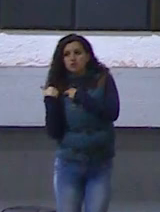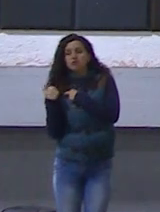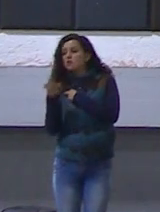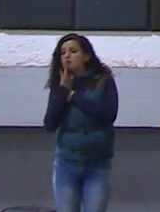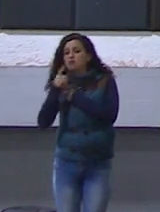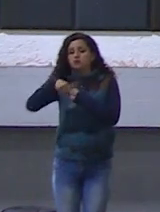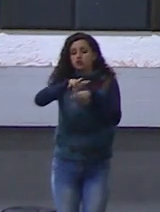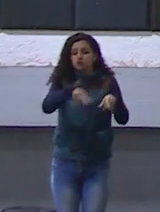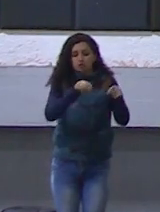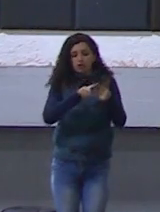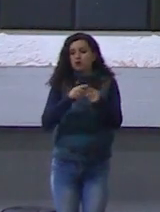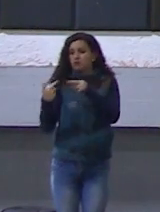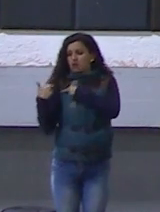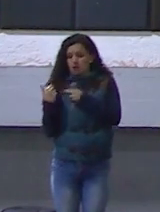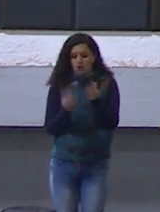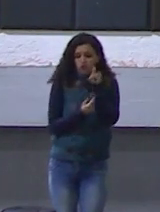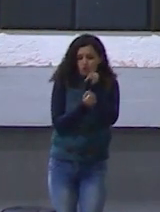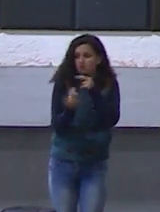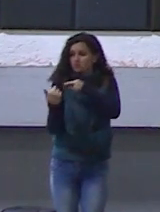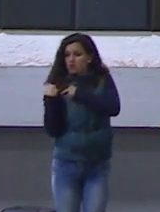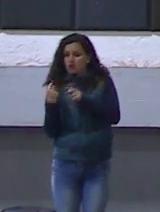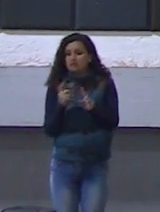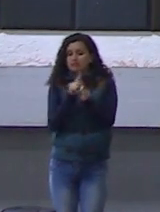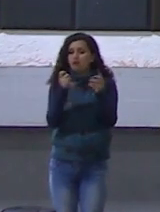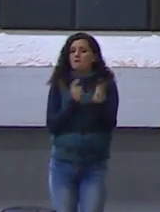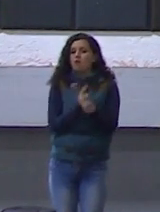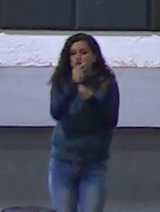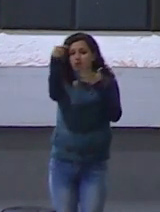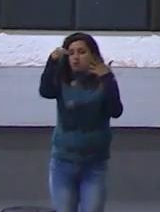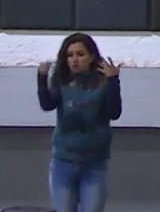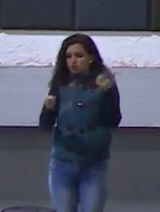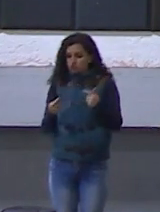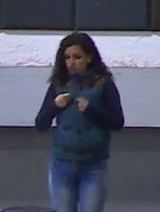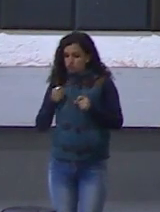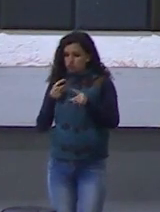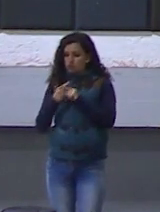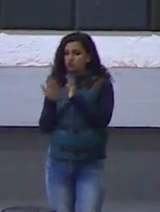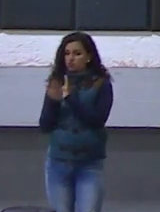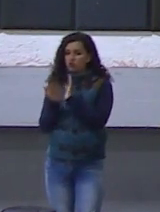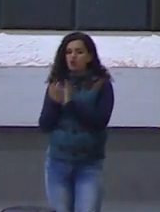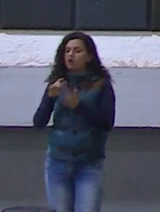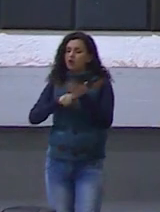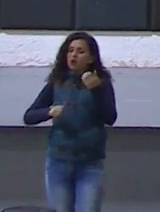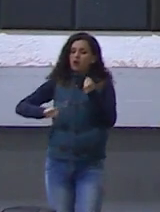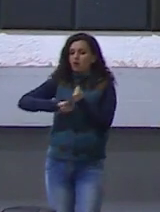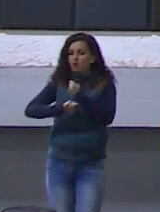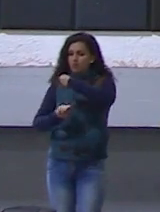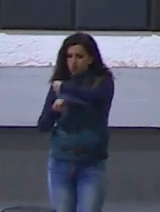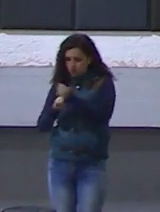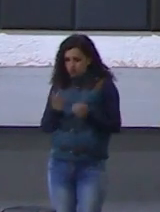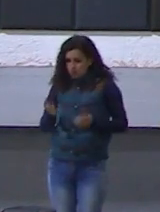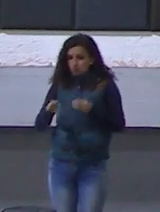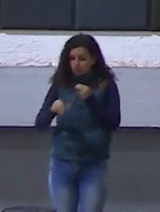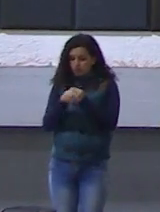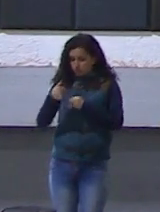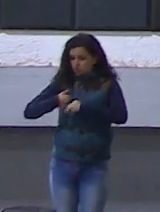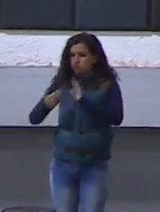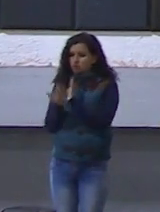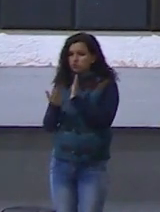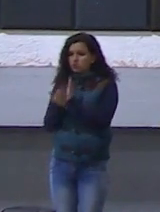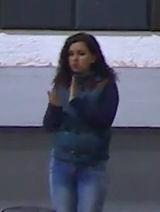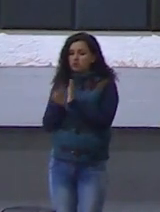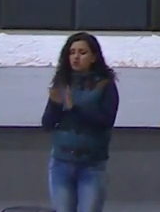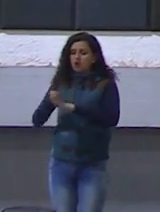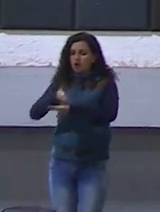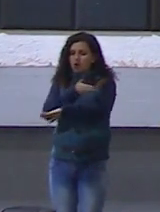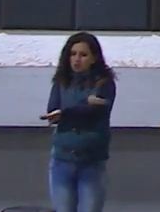sociedad con la economía con la política cierto yo estudié cooperativismo cierto yo estudié cívica